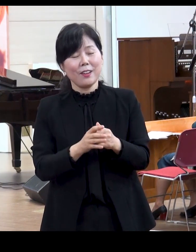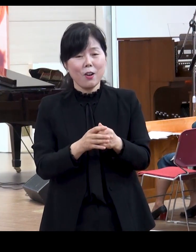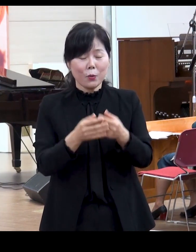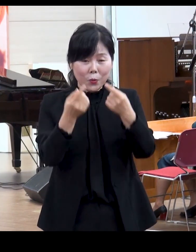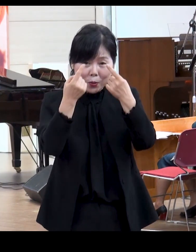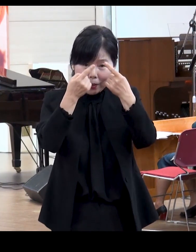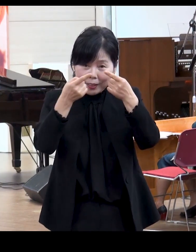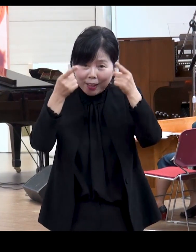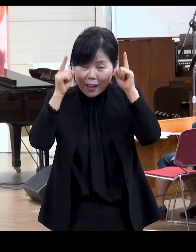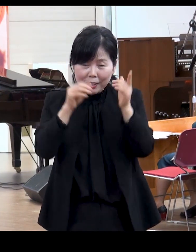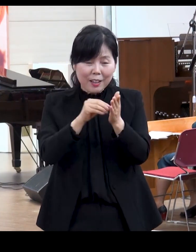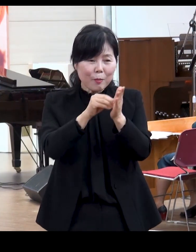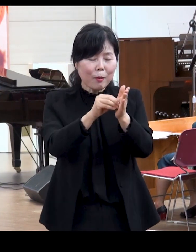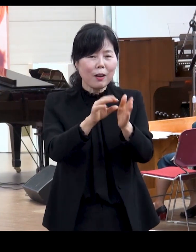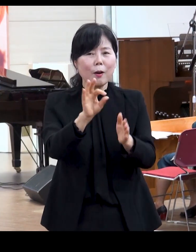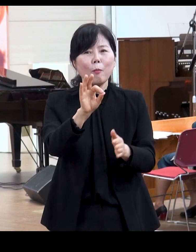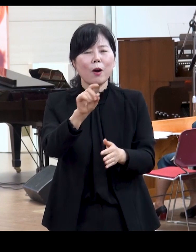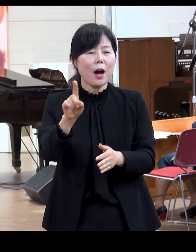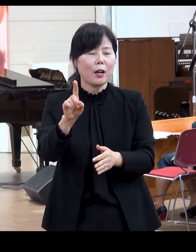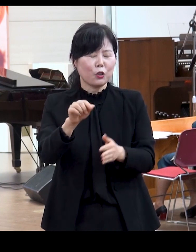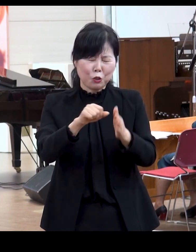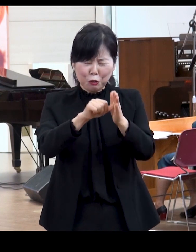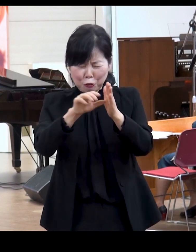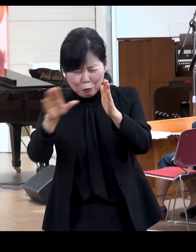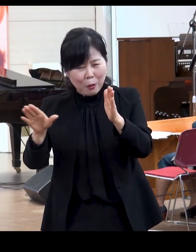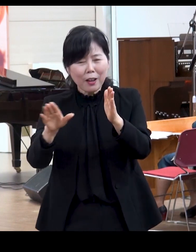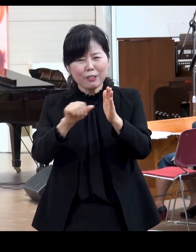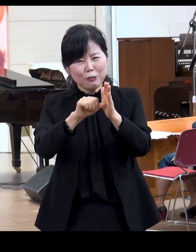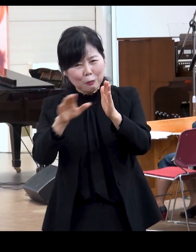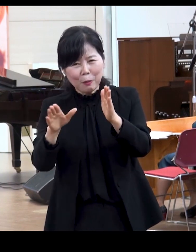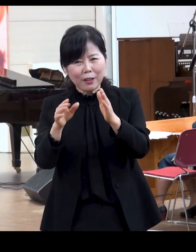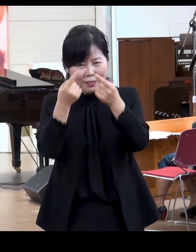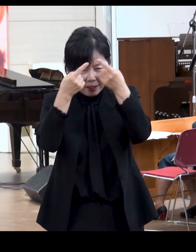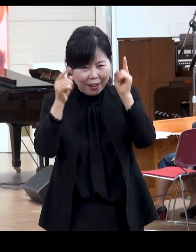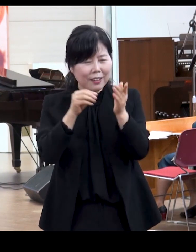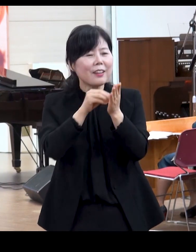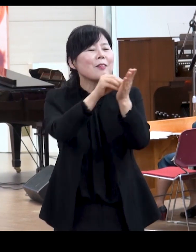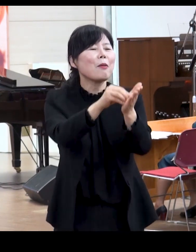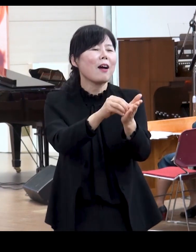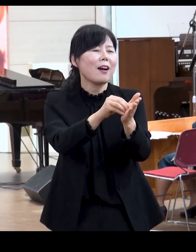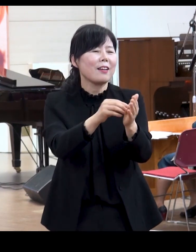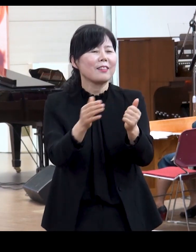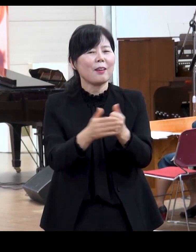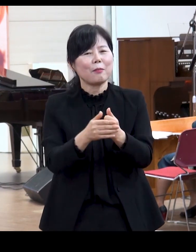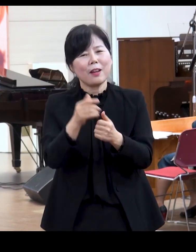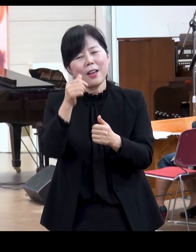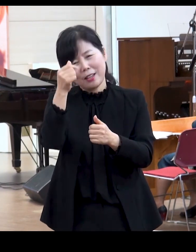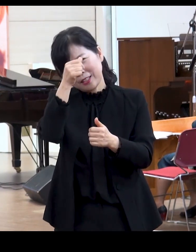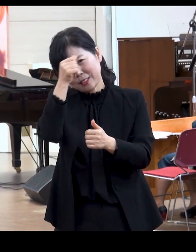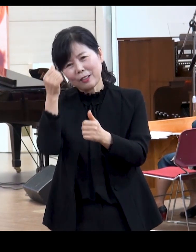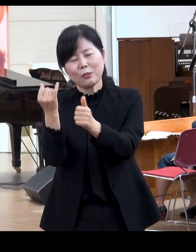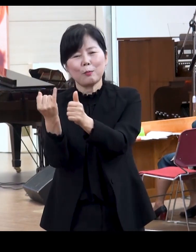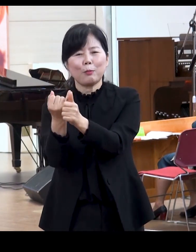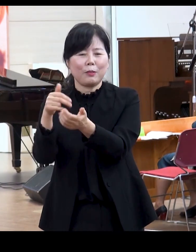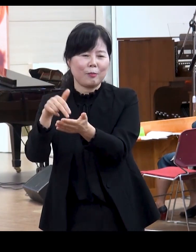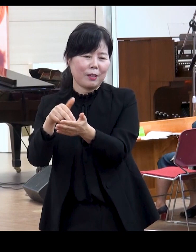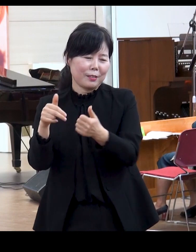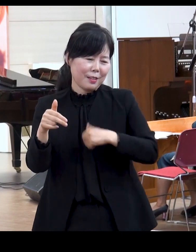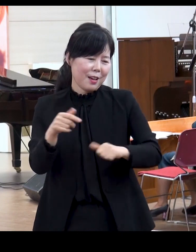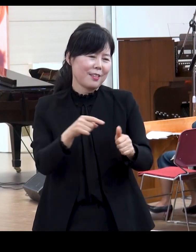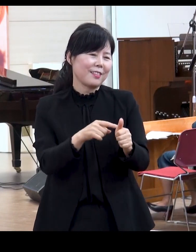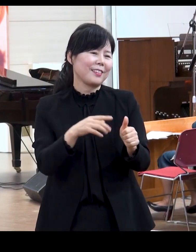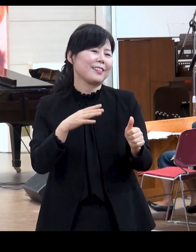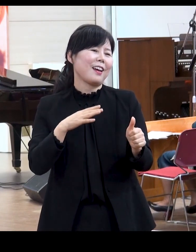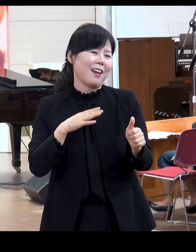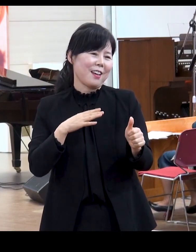나서 대학을 아이비리그 대학을 갔으니까. 그러니까 너무 자랑스럽죠. 자, 그런데 문제는